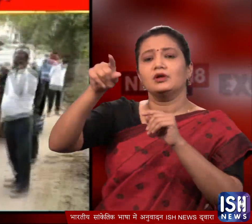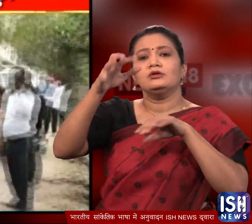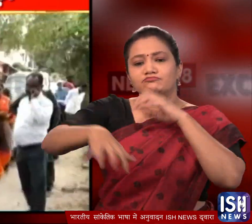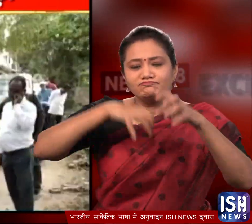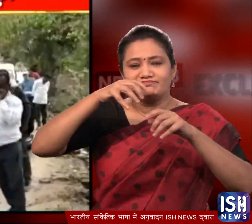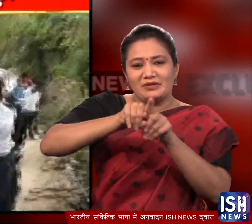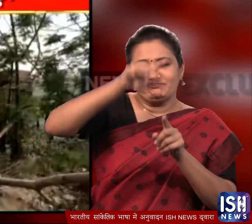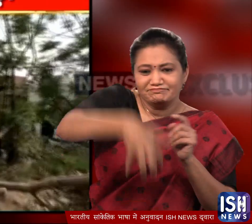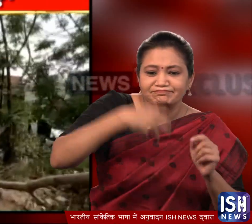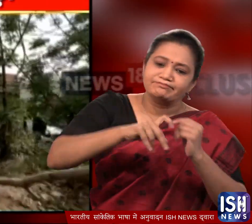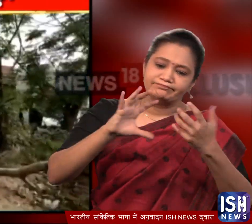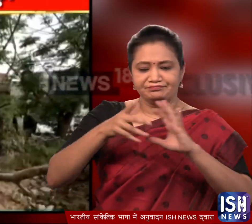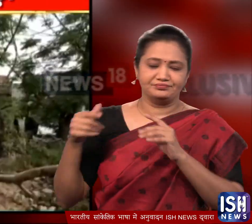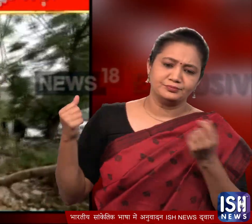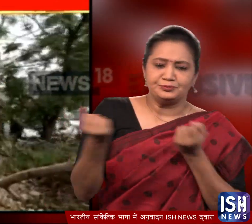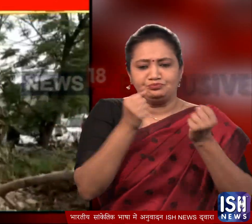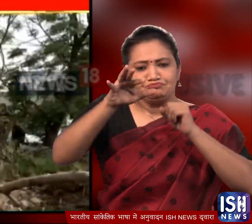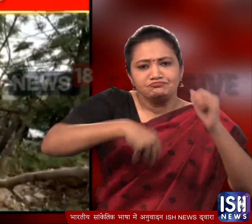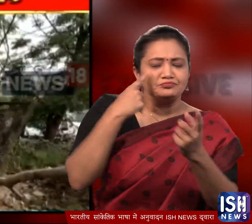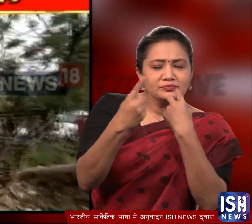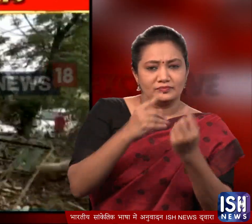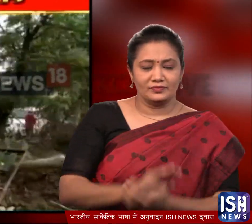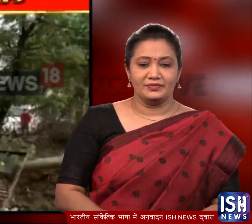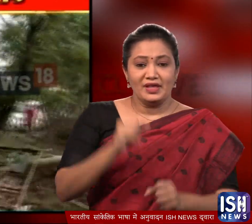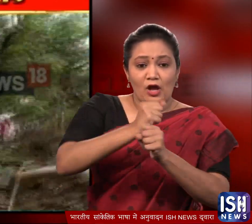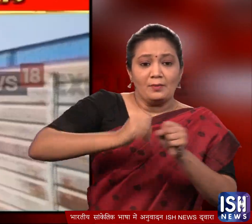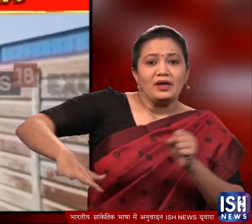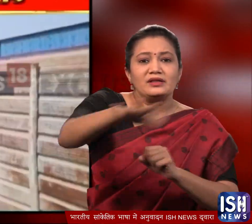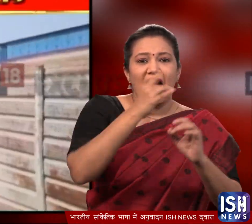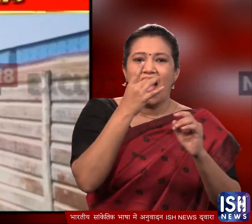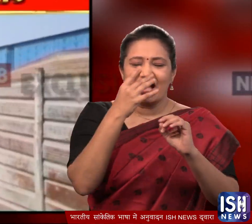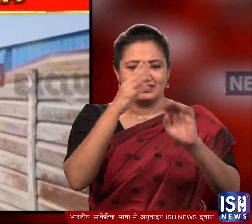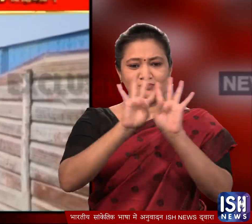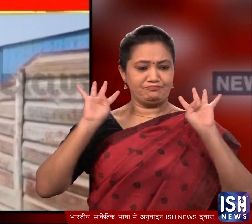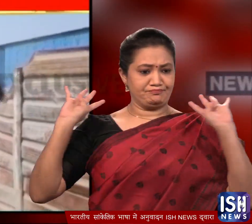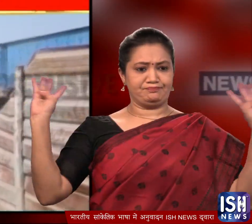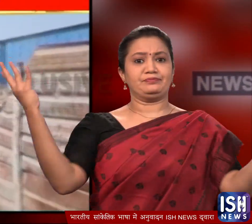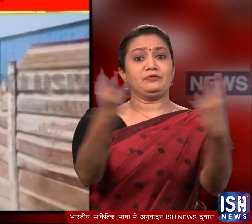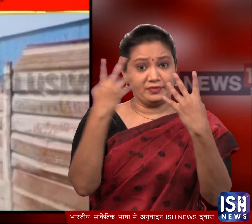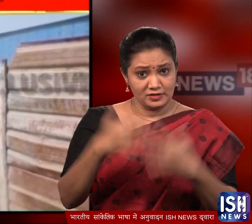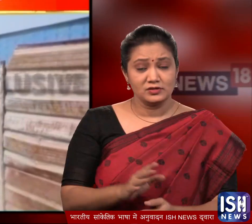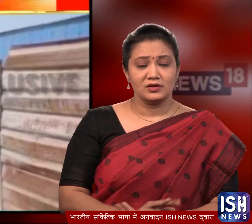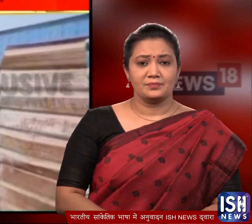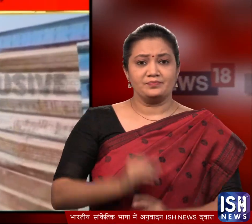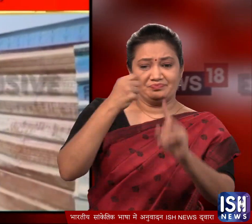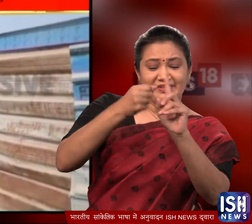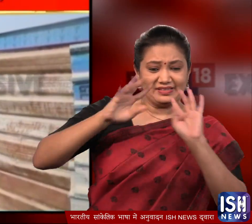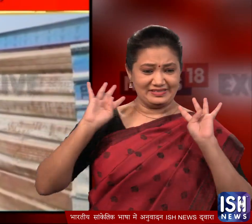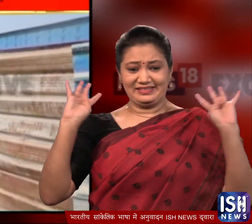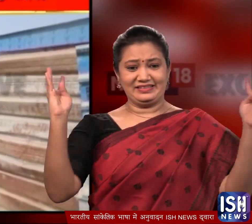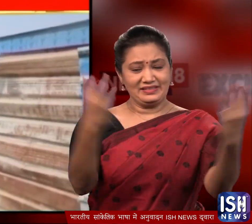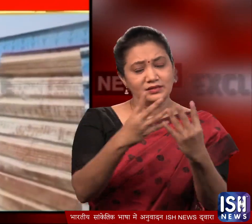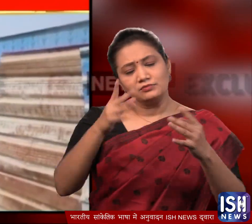अधिकारी खुदाई करने वाली मशीन के साथ वहां पहुंचे और कार्रवाई शुरू कर दी। सरकारी जमीन पर टिन की दीवार के जरिए घेराबंदी कर दी गई,